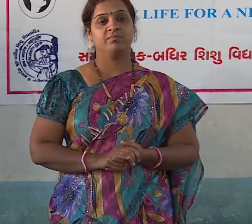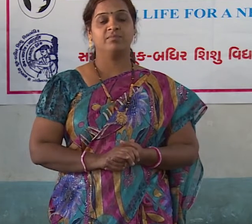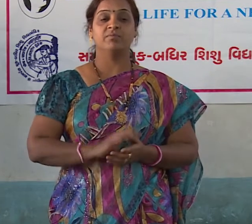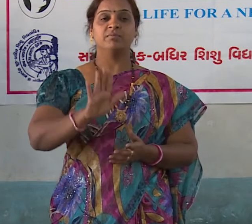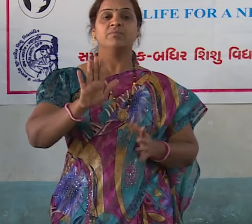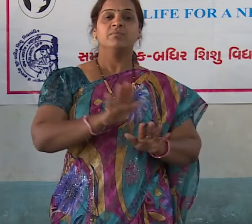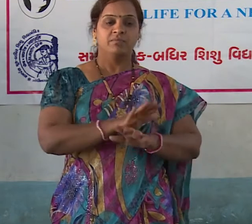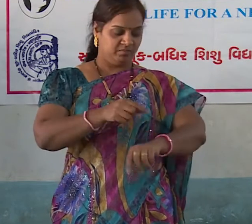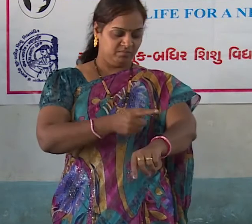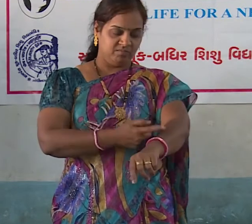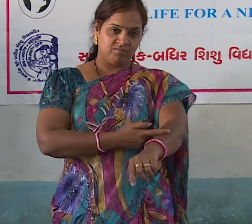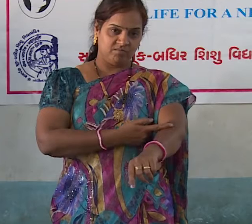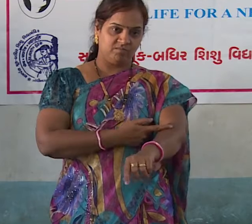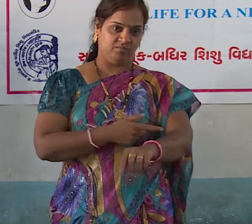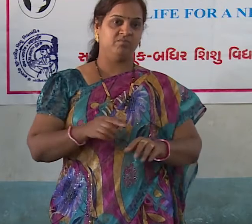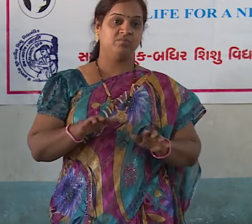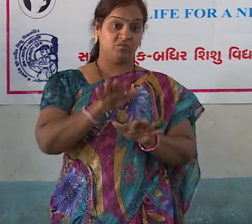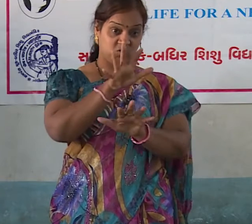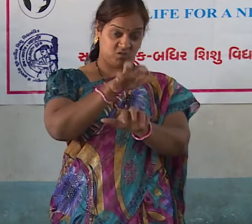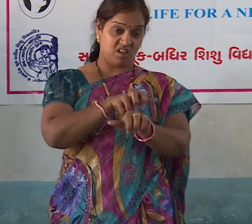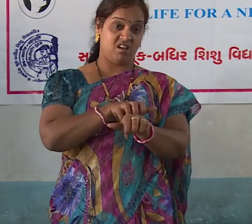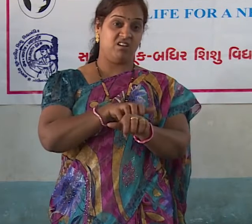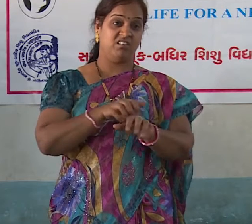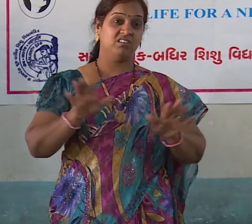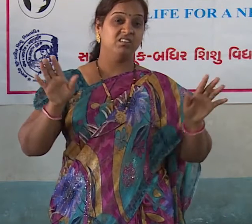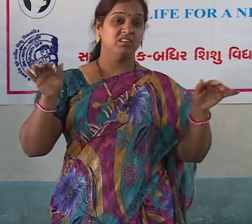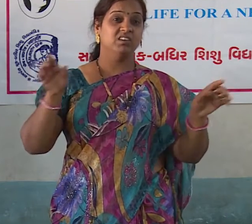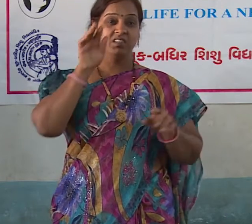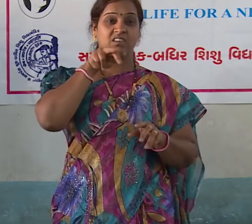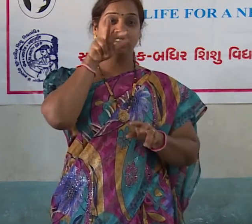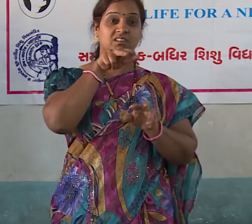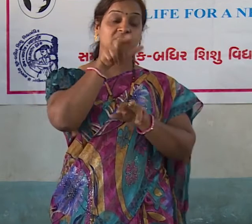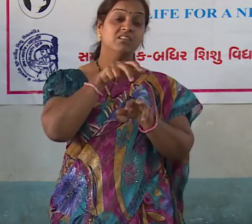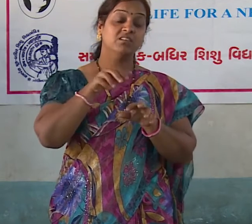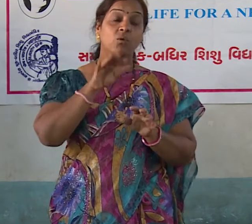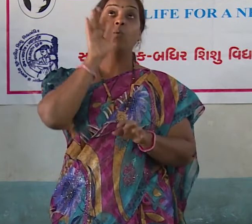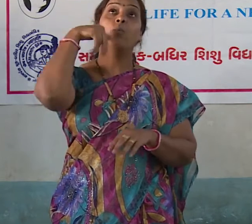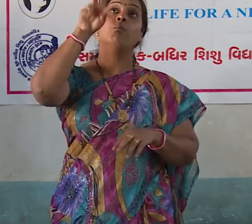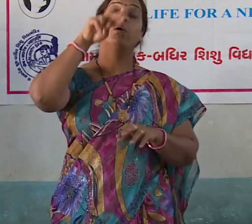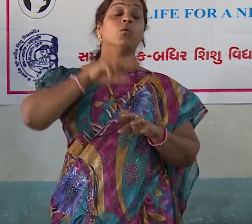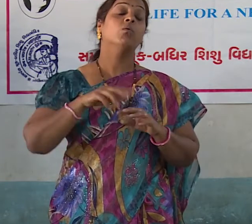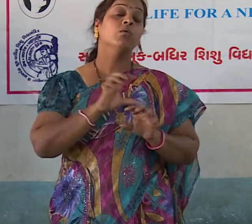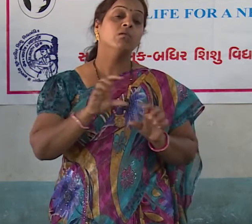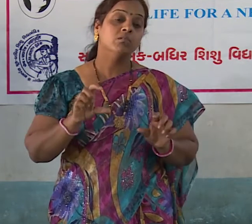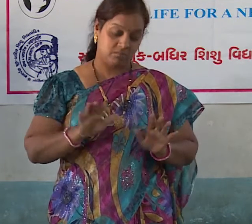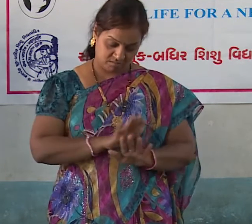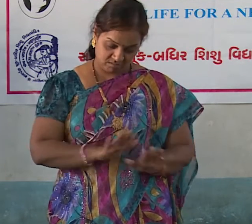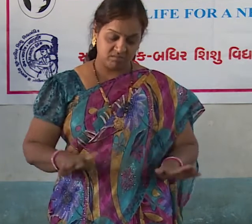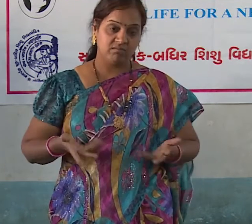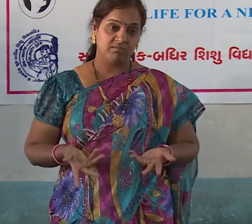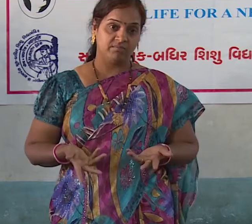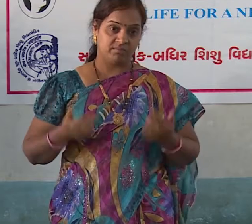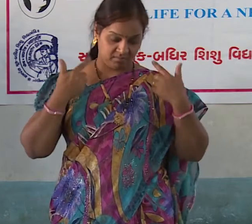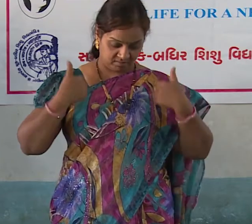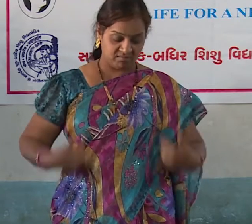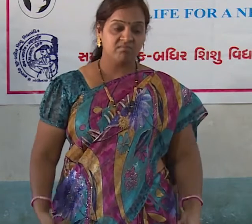हिरण की चमड़ी, तो चमड़ी ही है ना, वो नीचे बिछाई, तो उसके ऊपर किसको रखा? चमड़ी को। शरीर